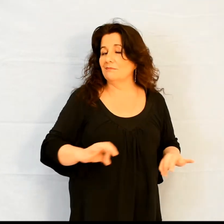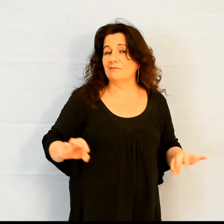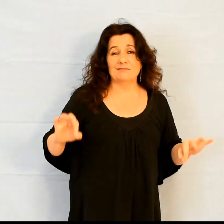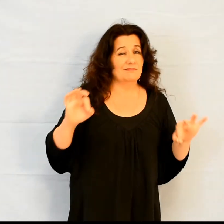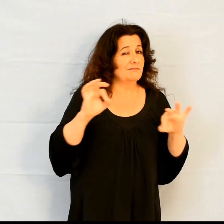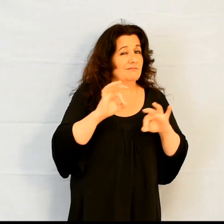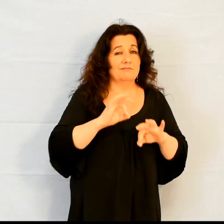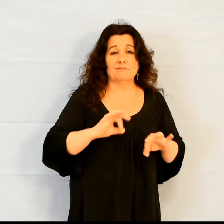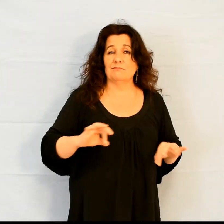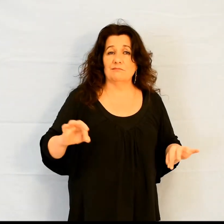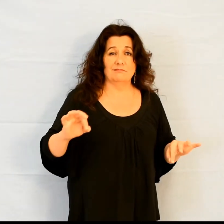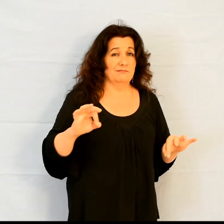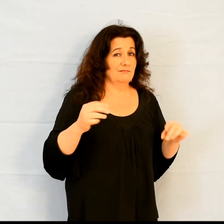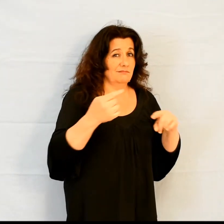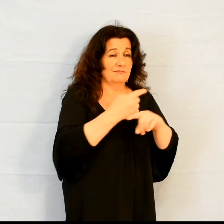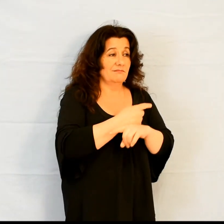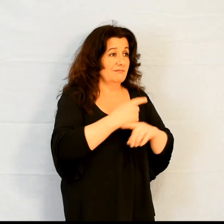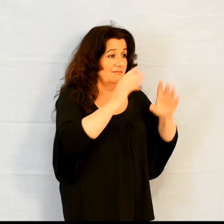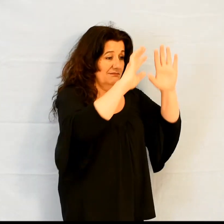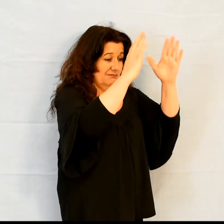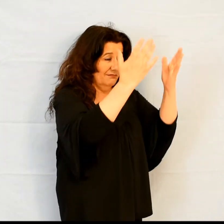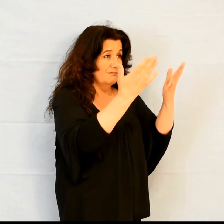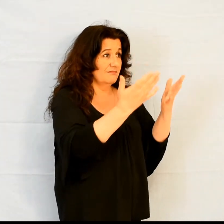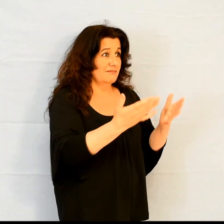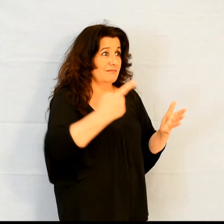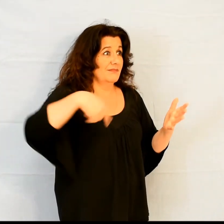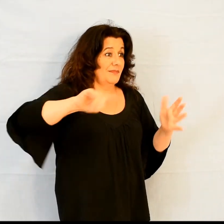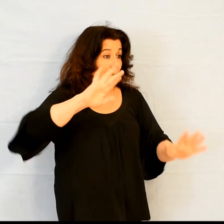Son aspect n'avait rien pour nous plaire.